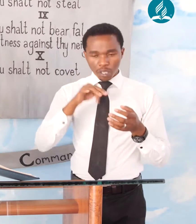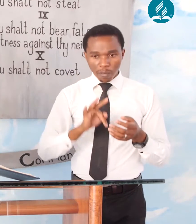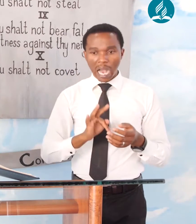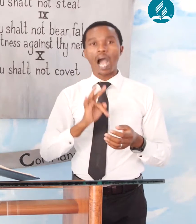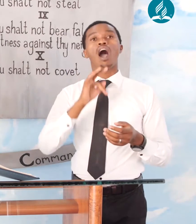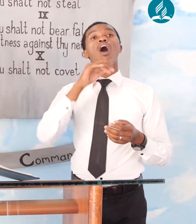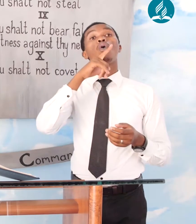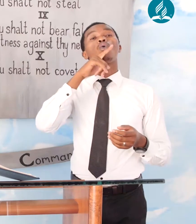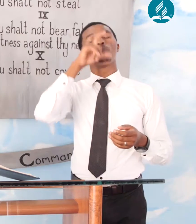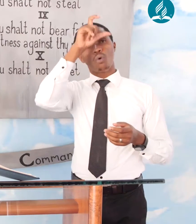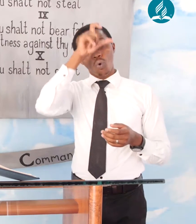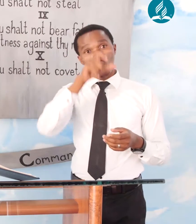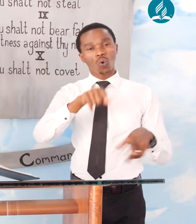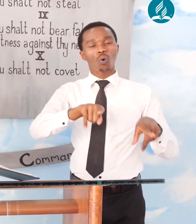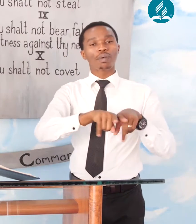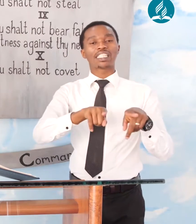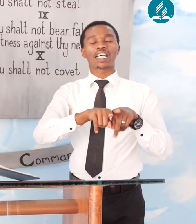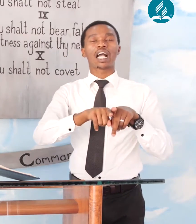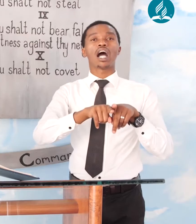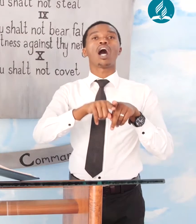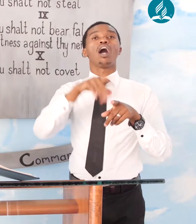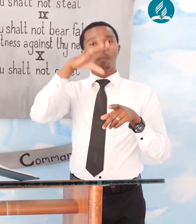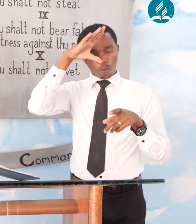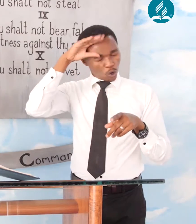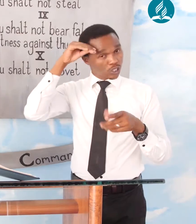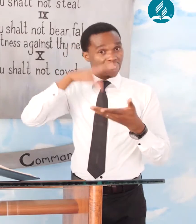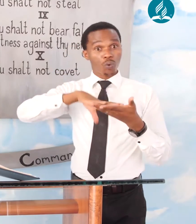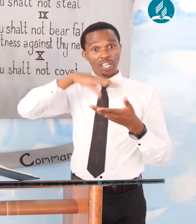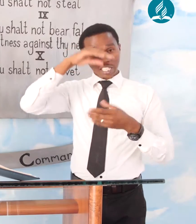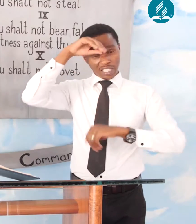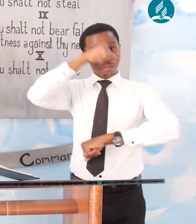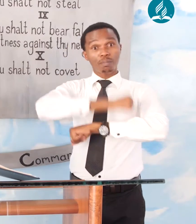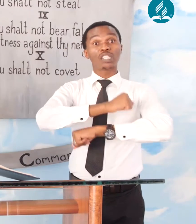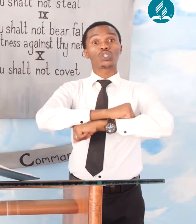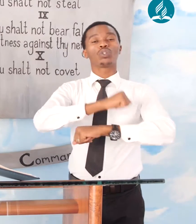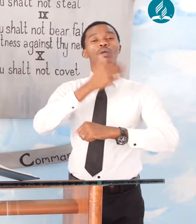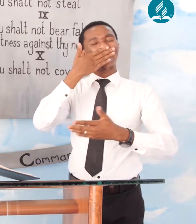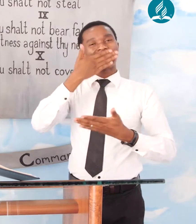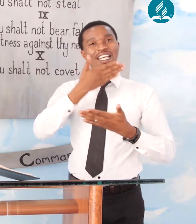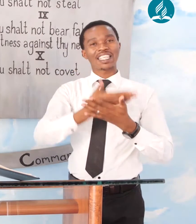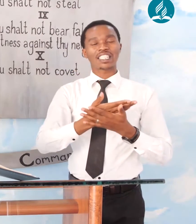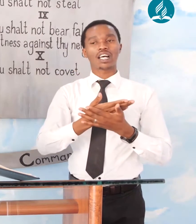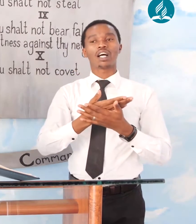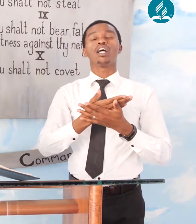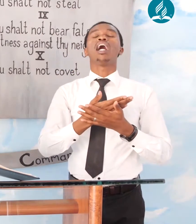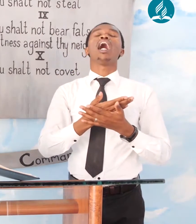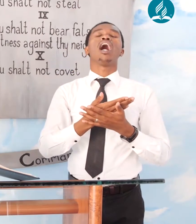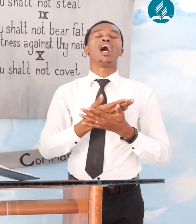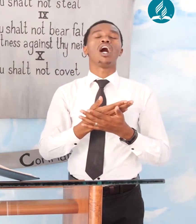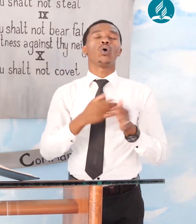Mose wari warize mu mashuri agezweho ubu iki gihe umuntu waba yarize nko muri